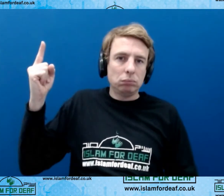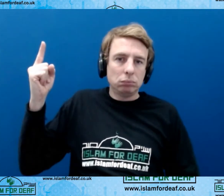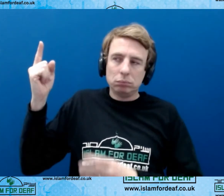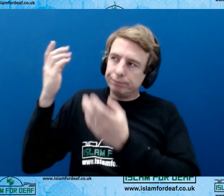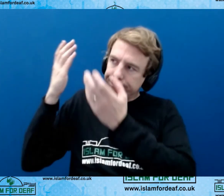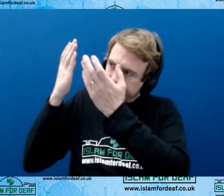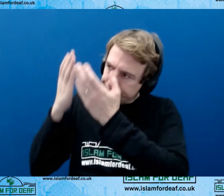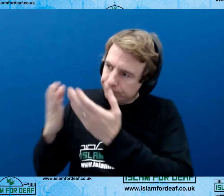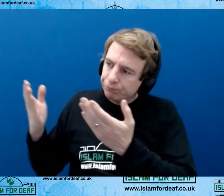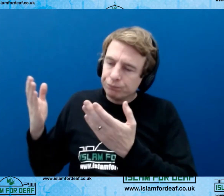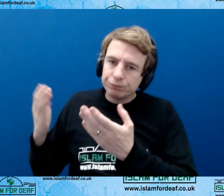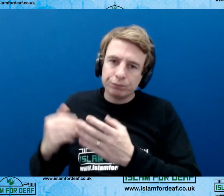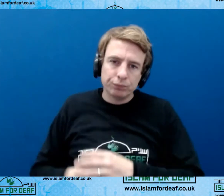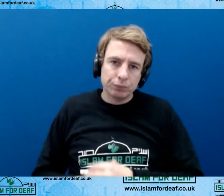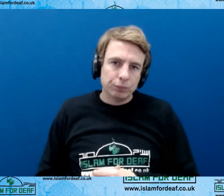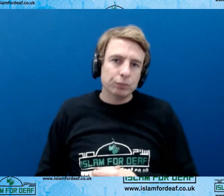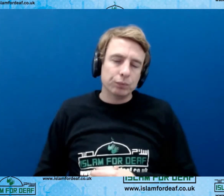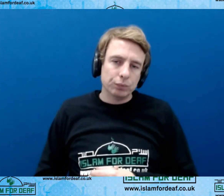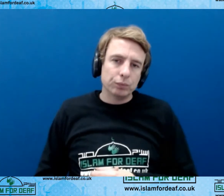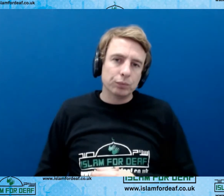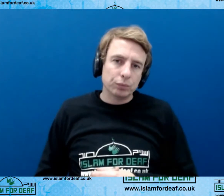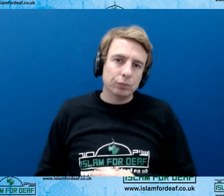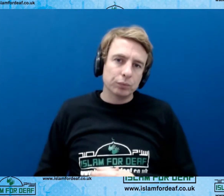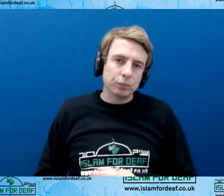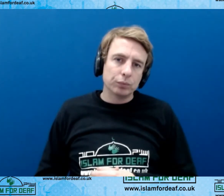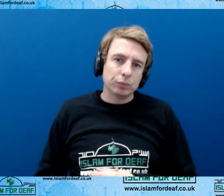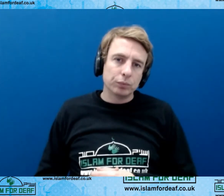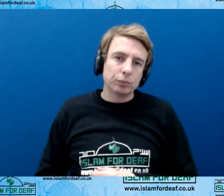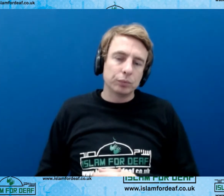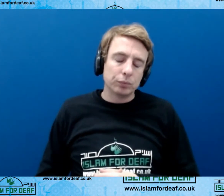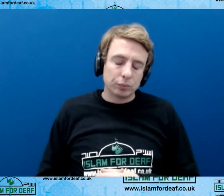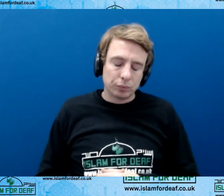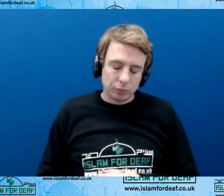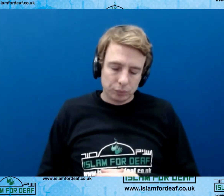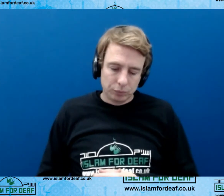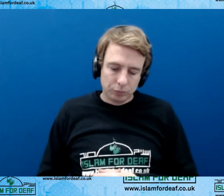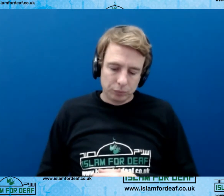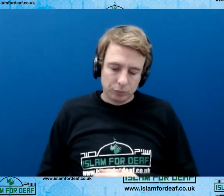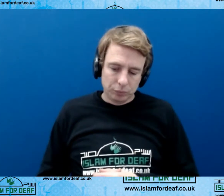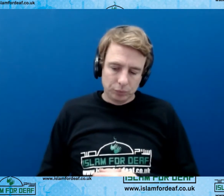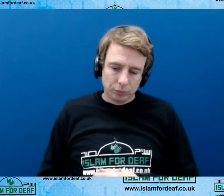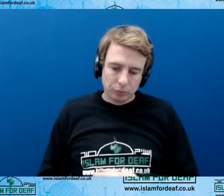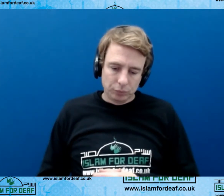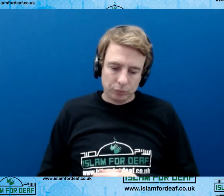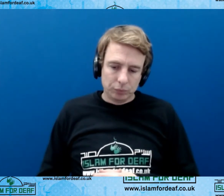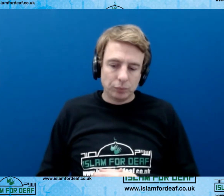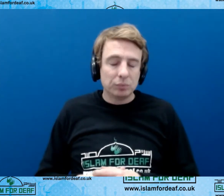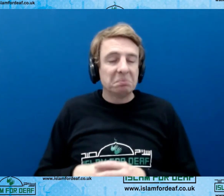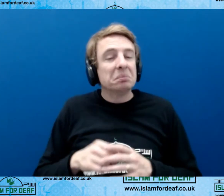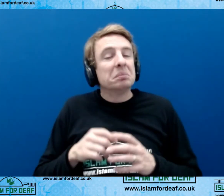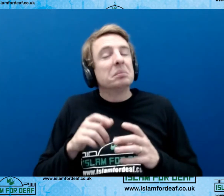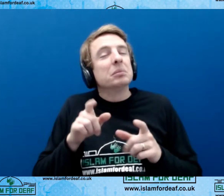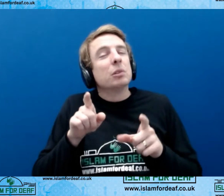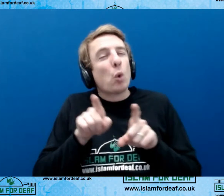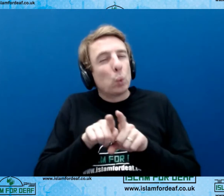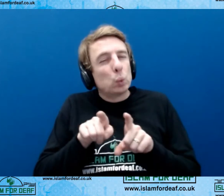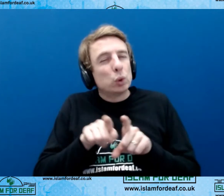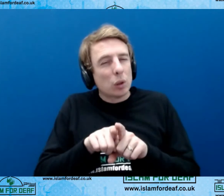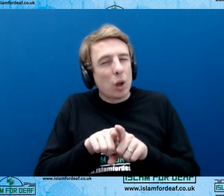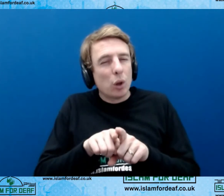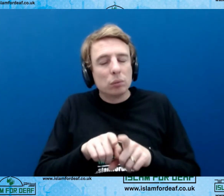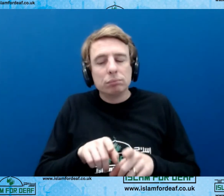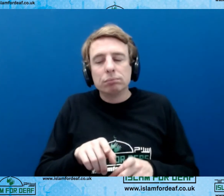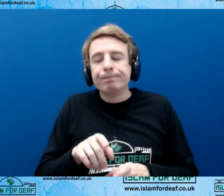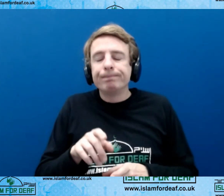سورة الإخلاص. And this is also sometimes called the chapter of sincerity, the second chapter of